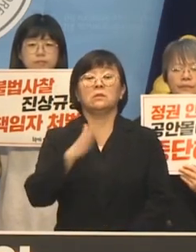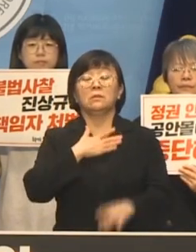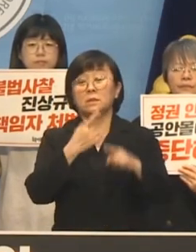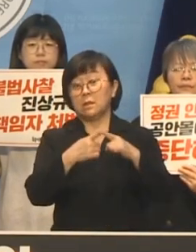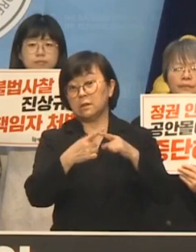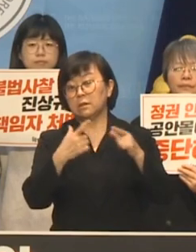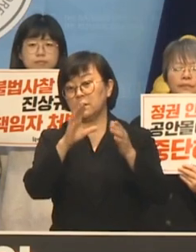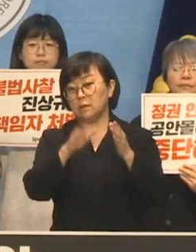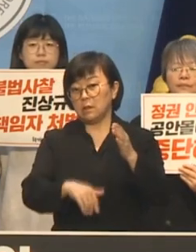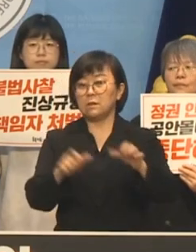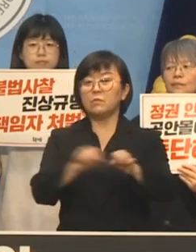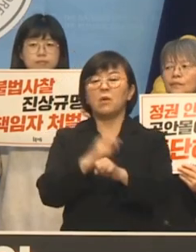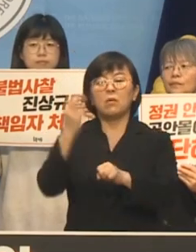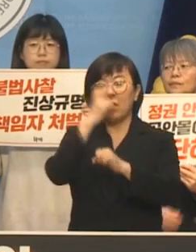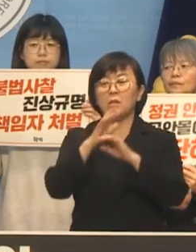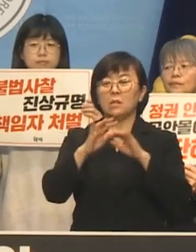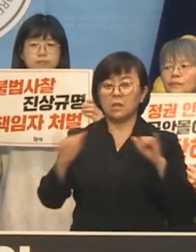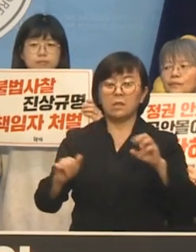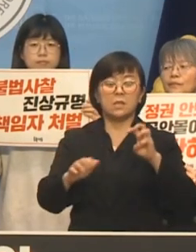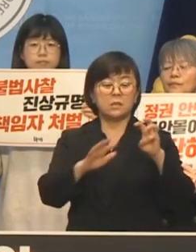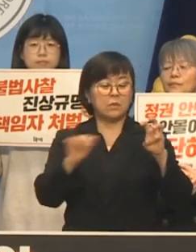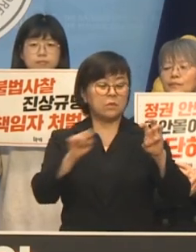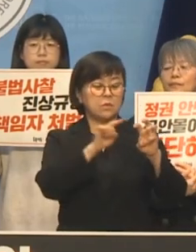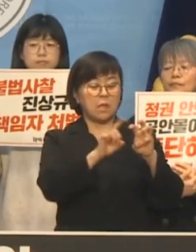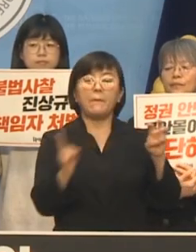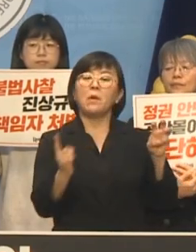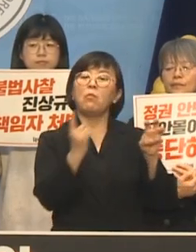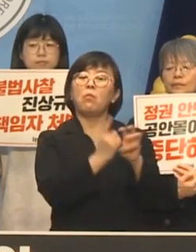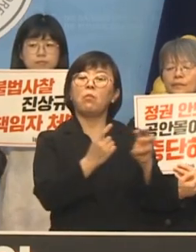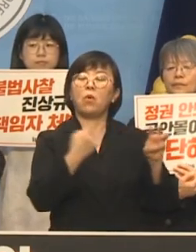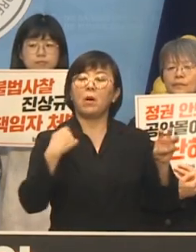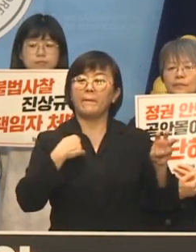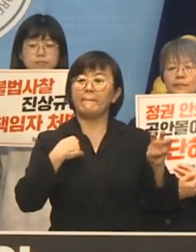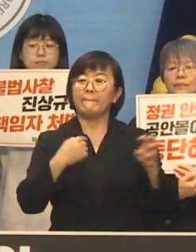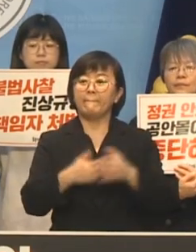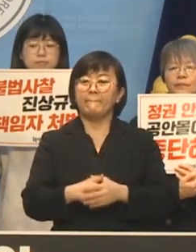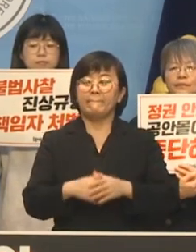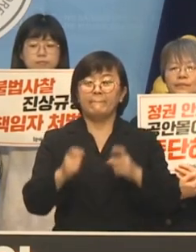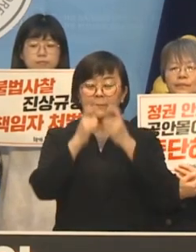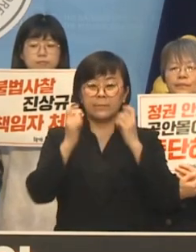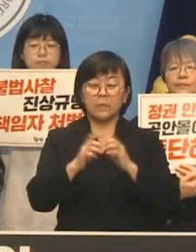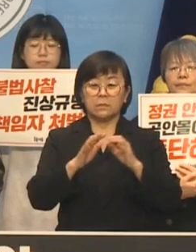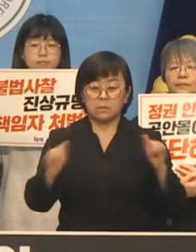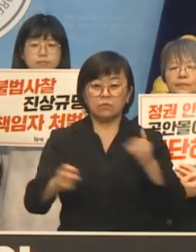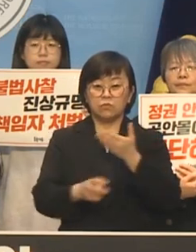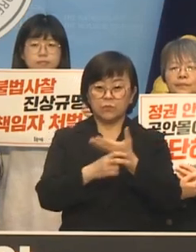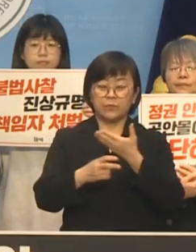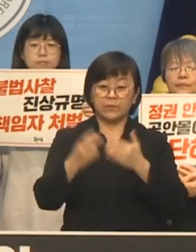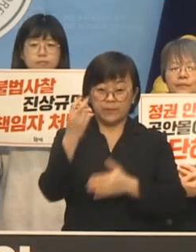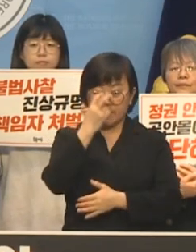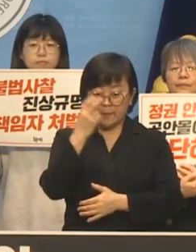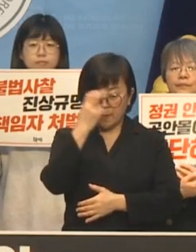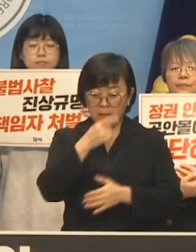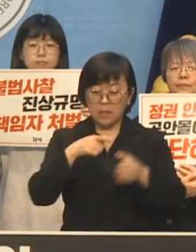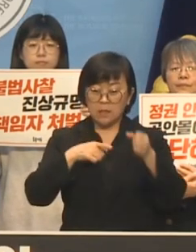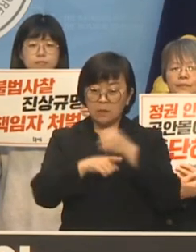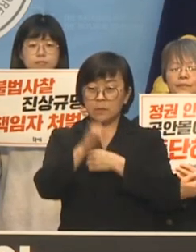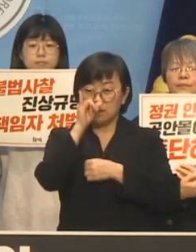그 당시 특별 관리되던 30명 중에 한 명으로서 이러한 민간인 불법 사찰이 어떠한 의미라는